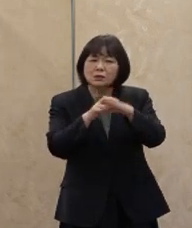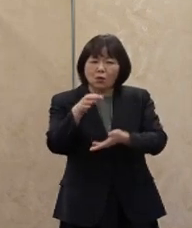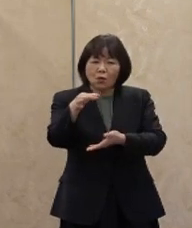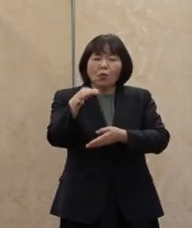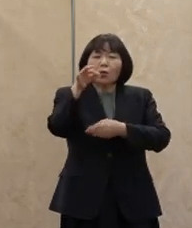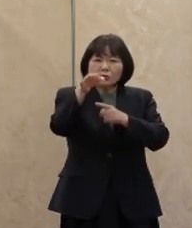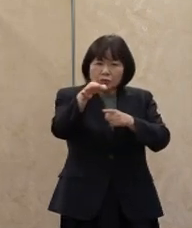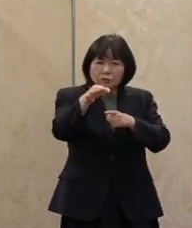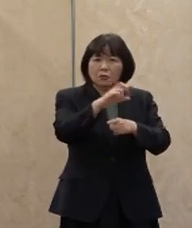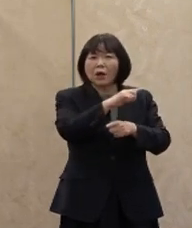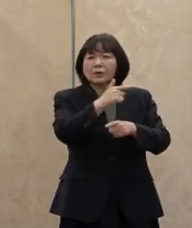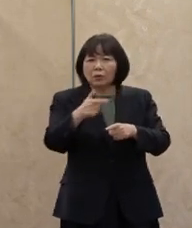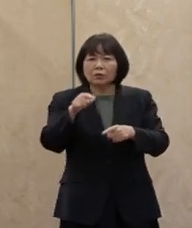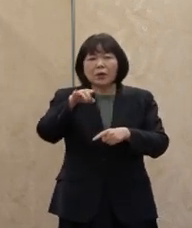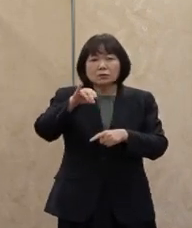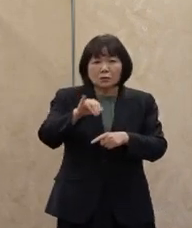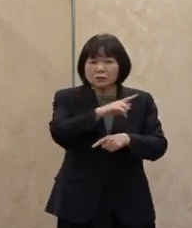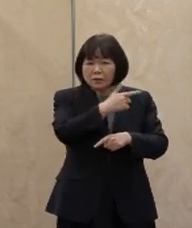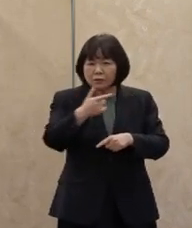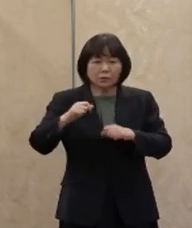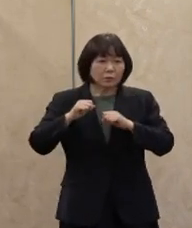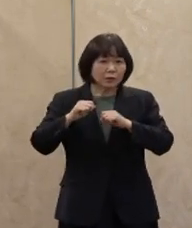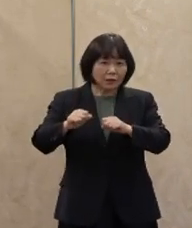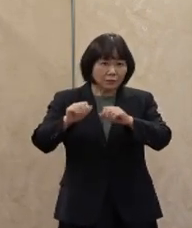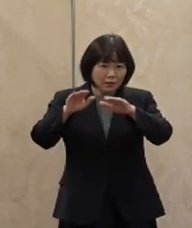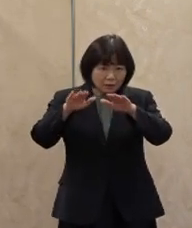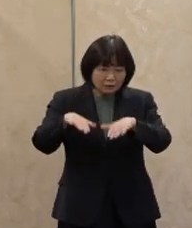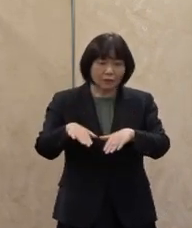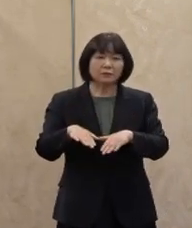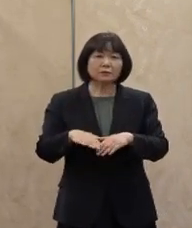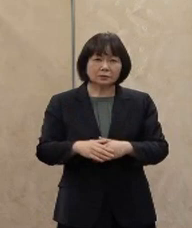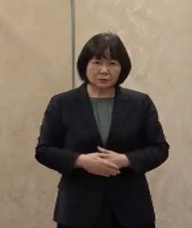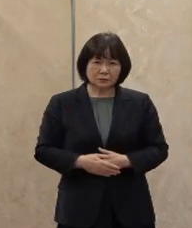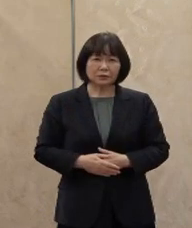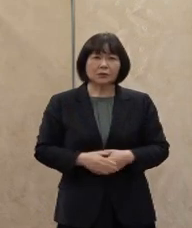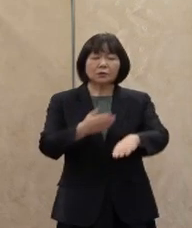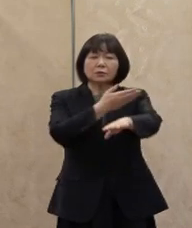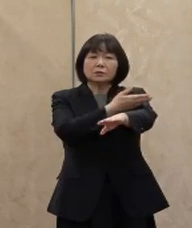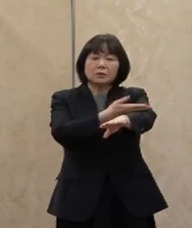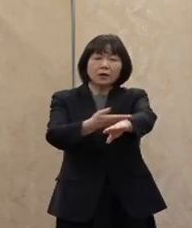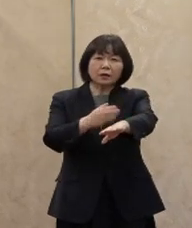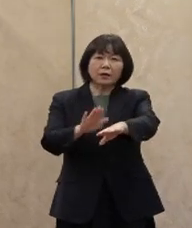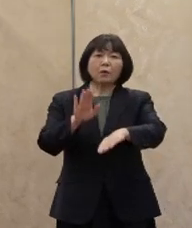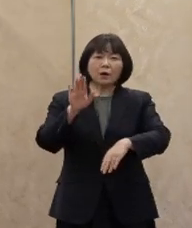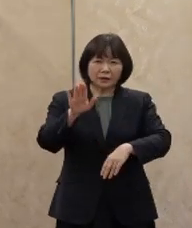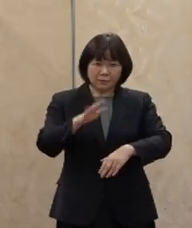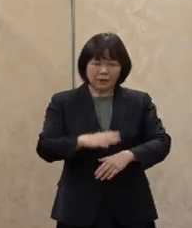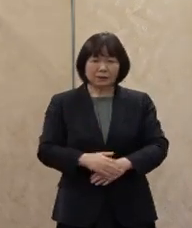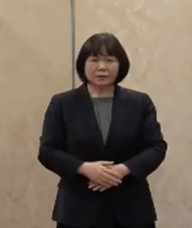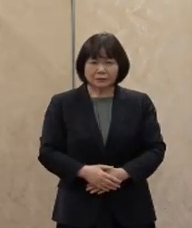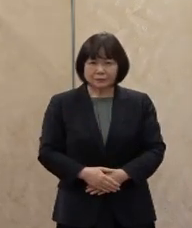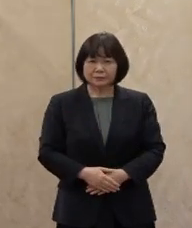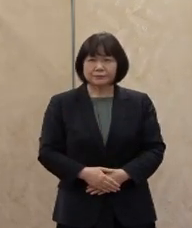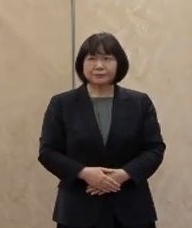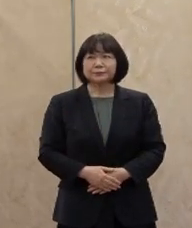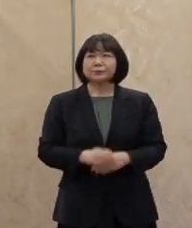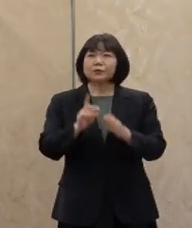ったり、さまざまそういった措置というのは施され、実施されてきている経過もあります。その中